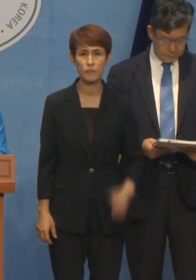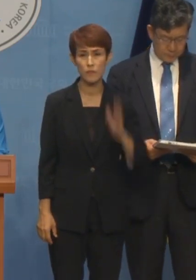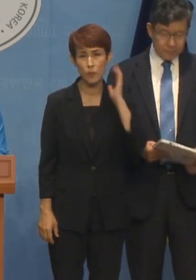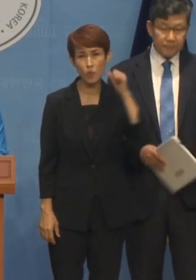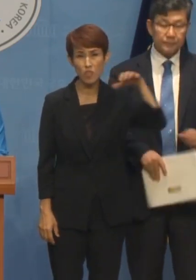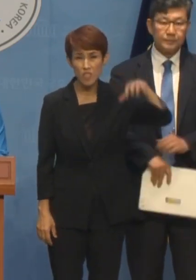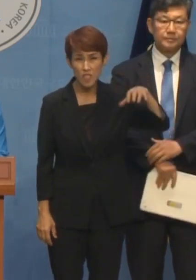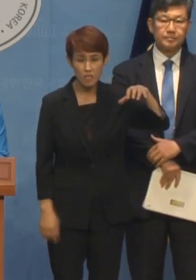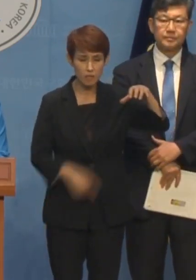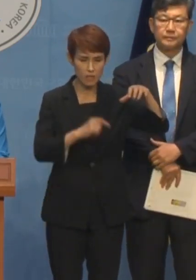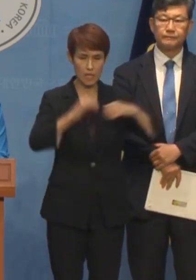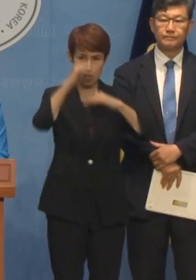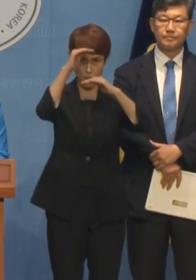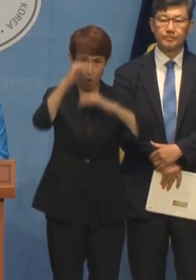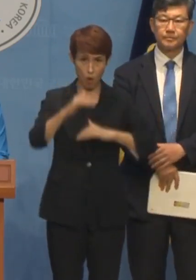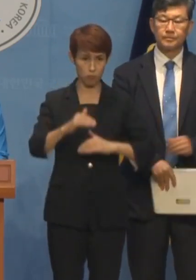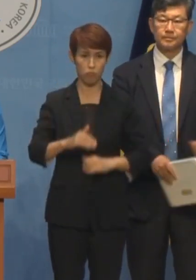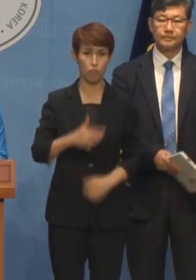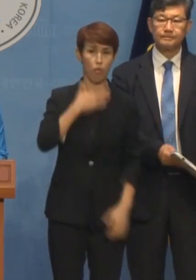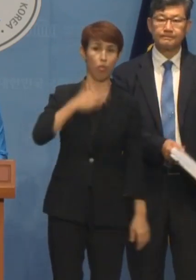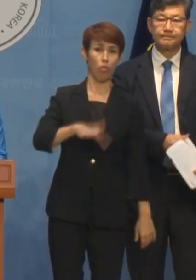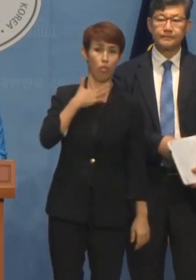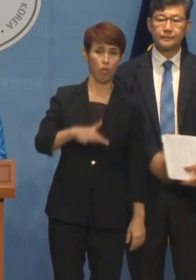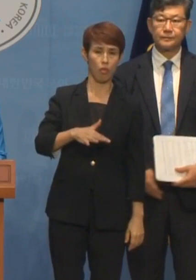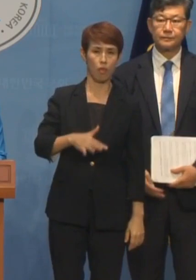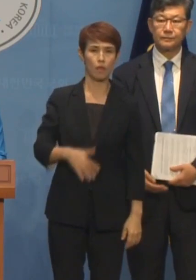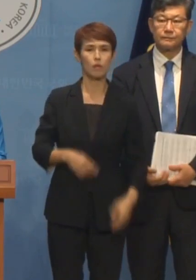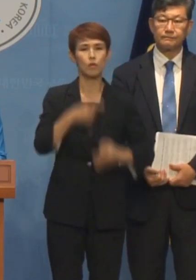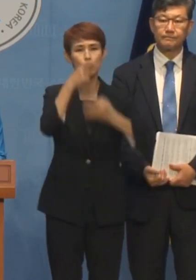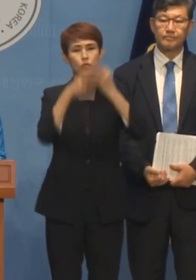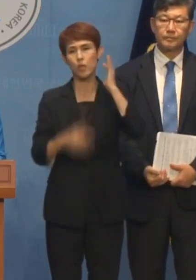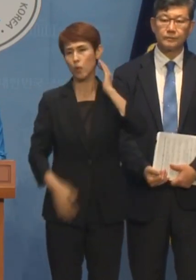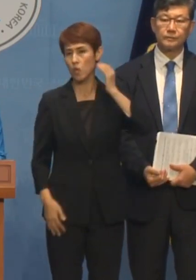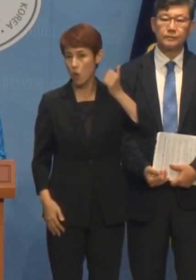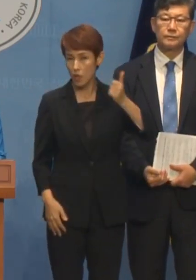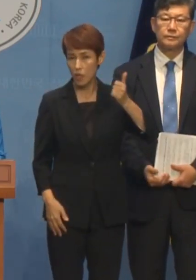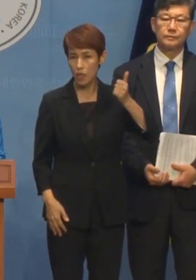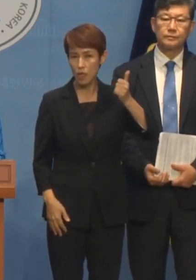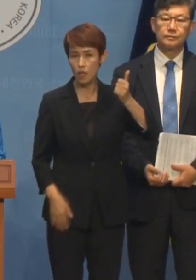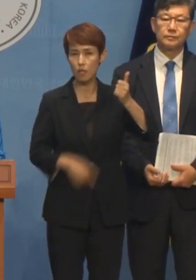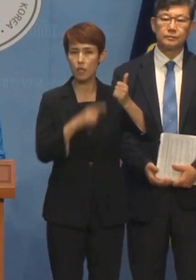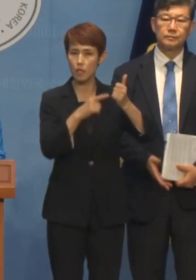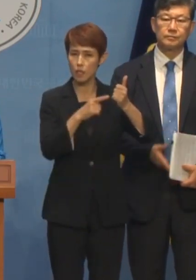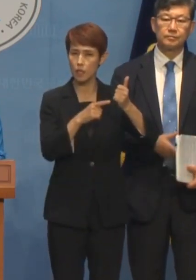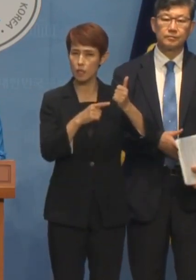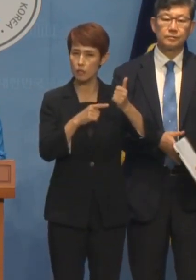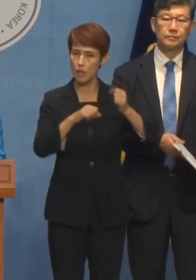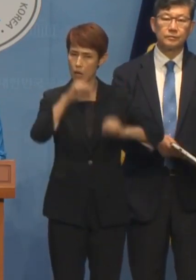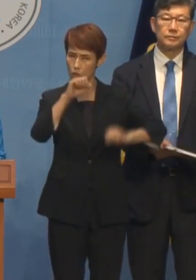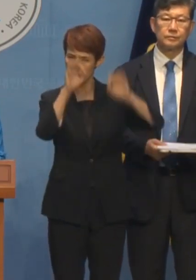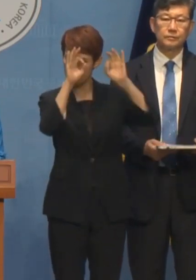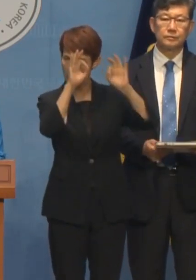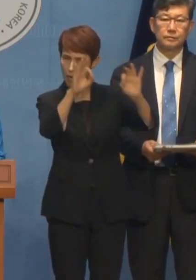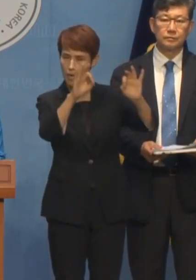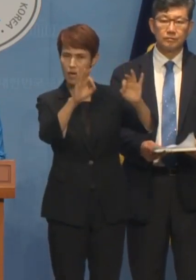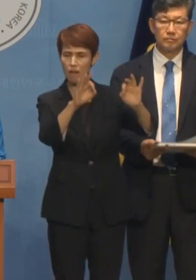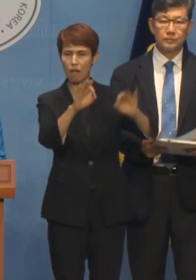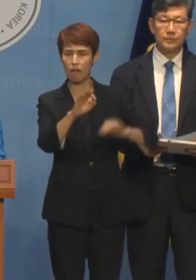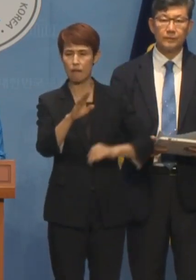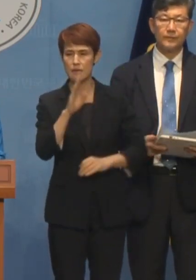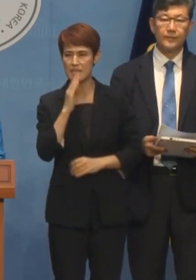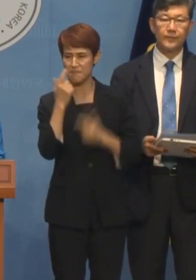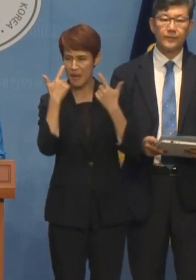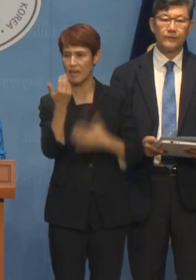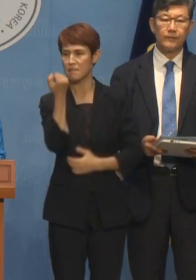대통령실은 이 내용에 대해 부인하고 있지만 윤석열 대통령이 보인 비정상적인 행보를 보면 믿지 않을 수